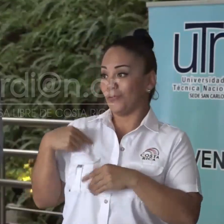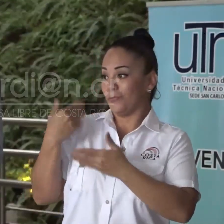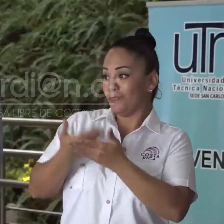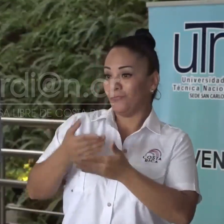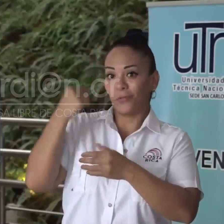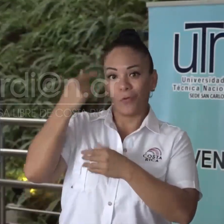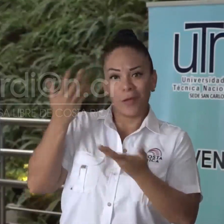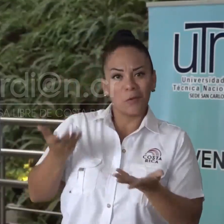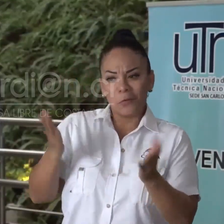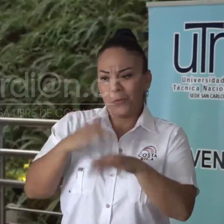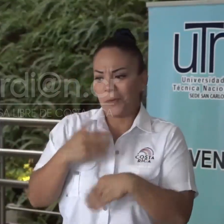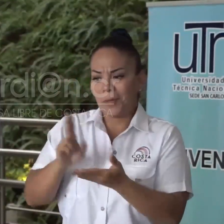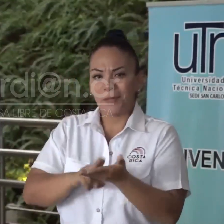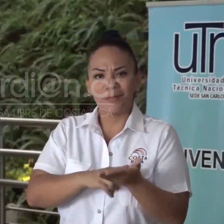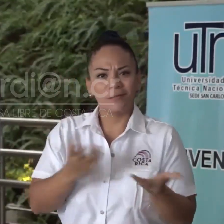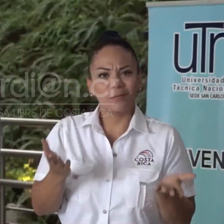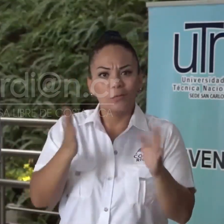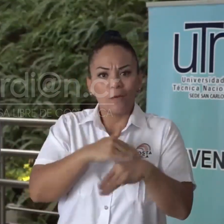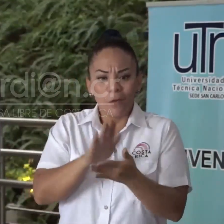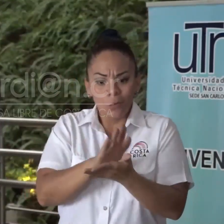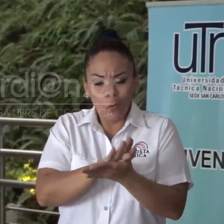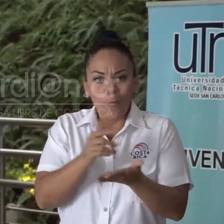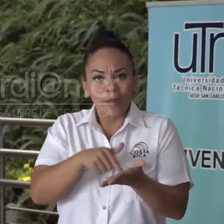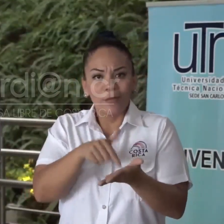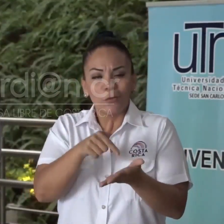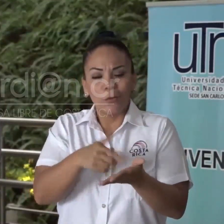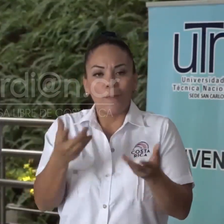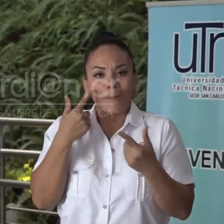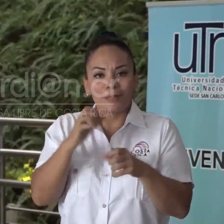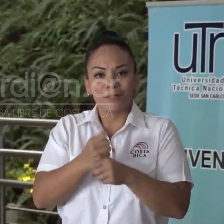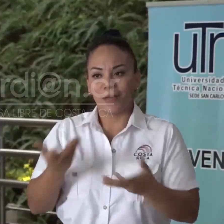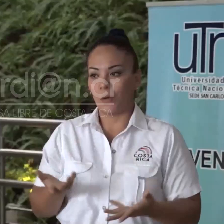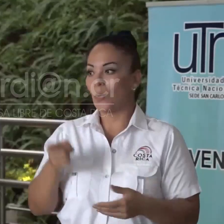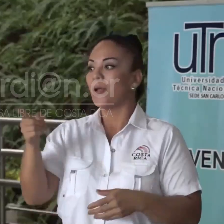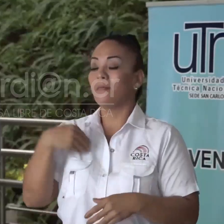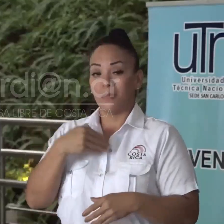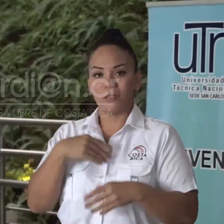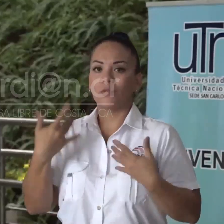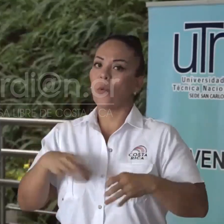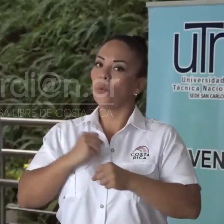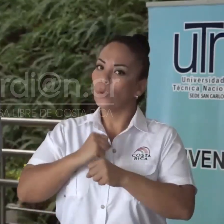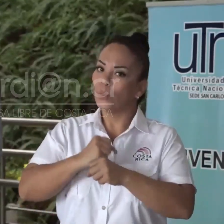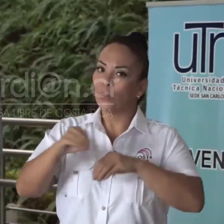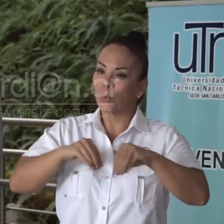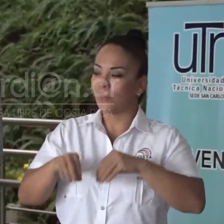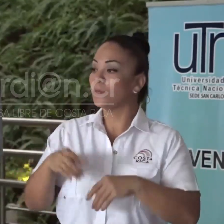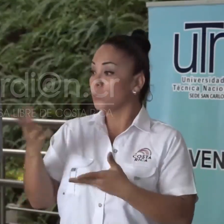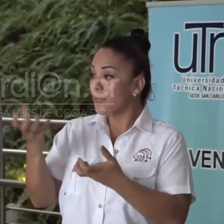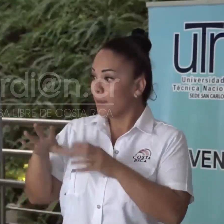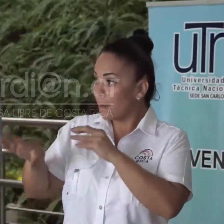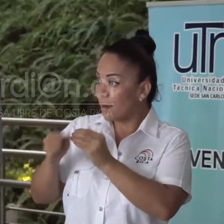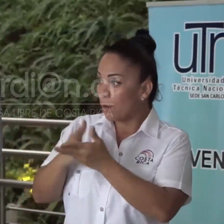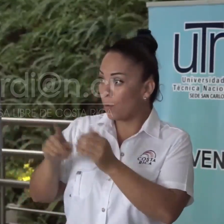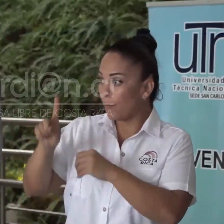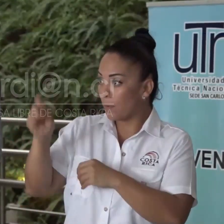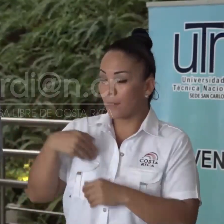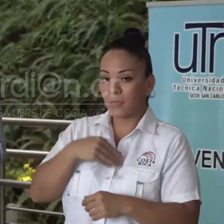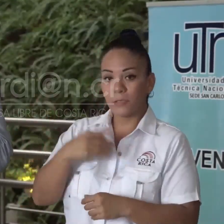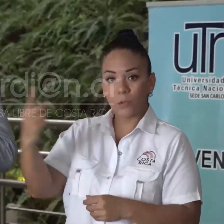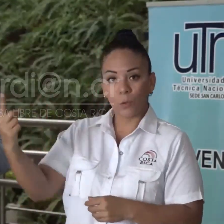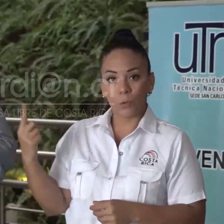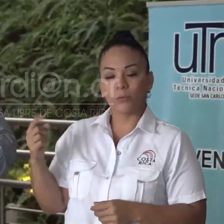No teníamos el instrumento contractual para hacerlo. El ministro se ha movido mucho. Ministro, no sé si usted quiere agregar algo.